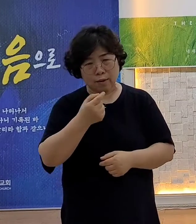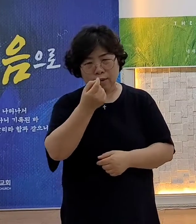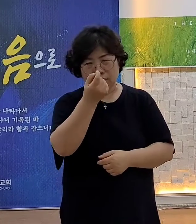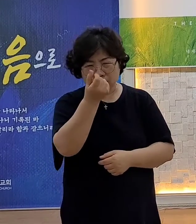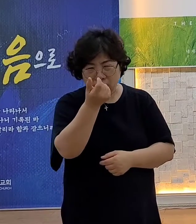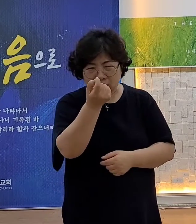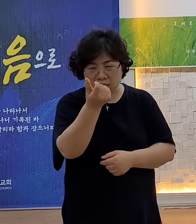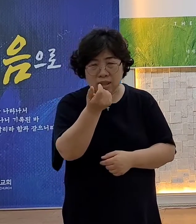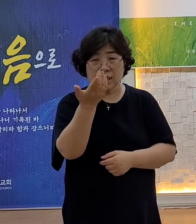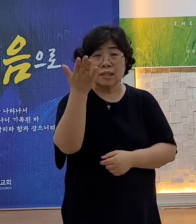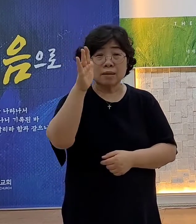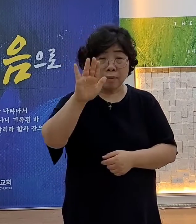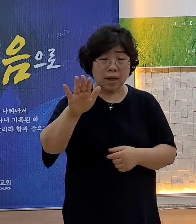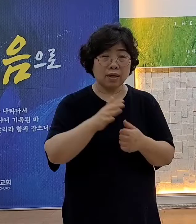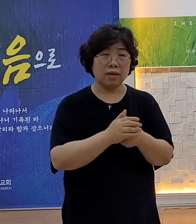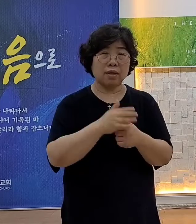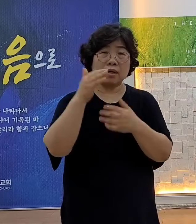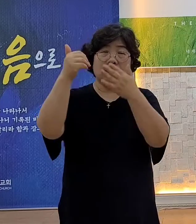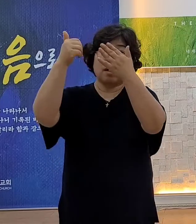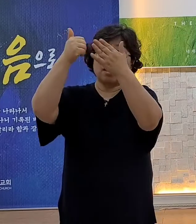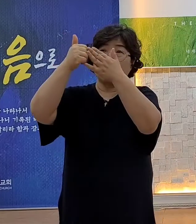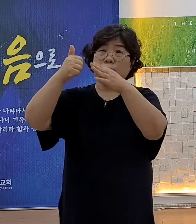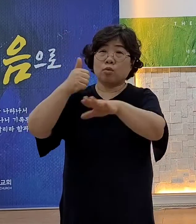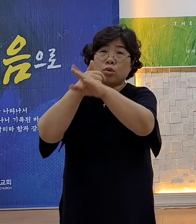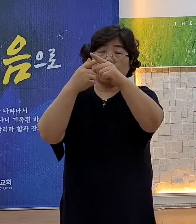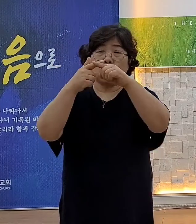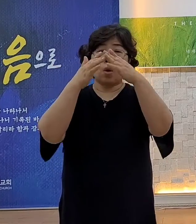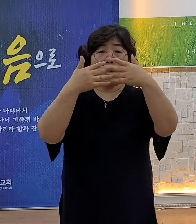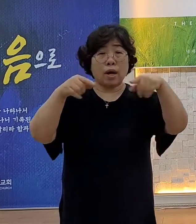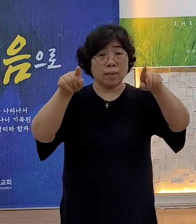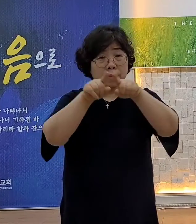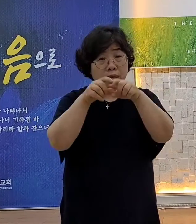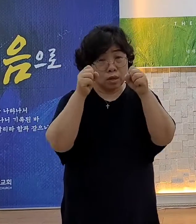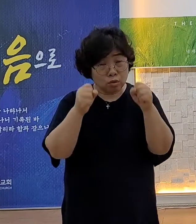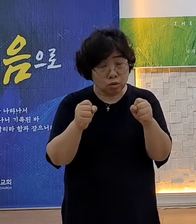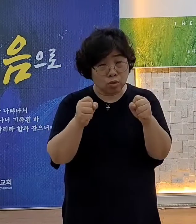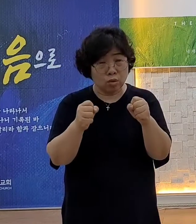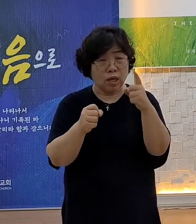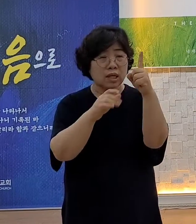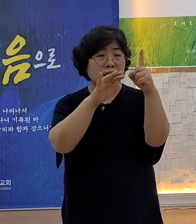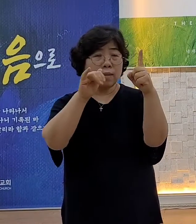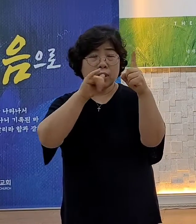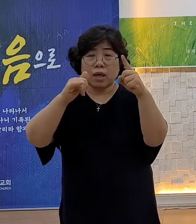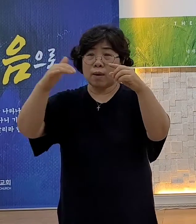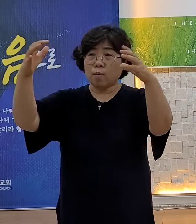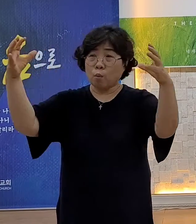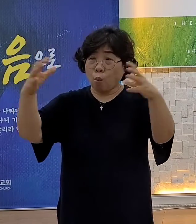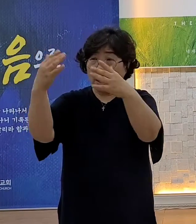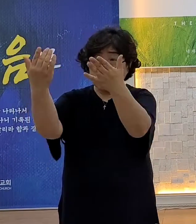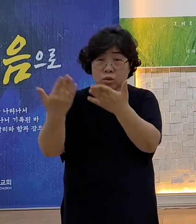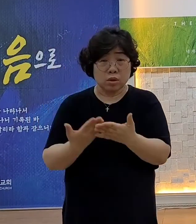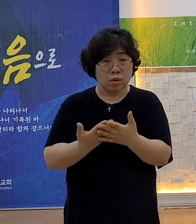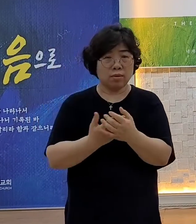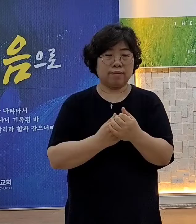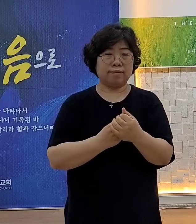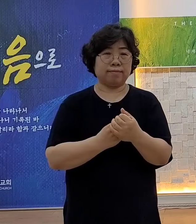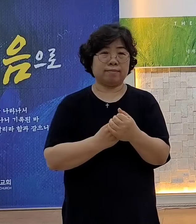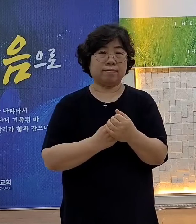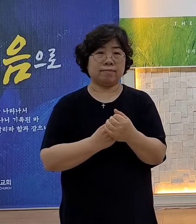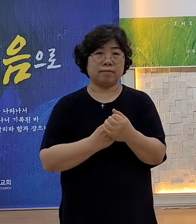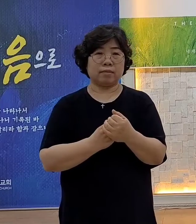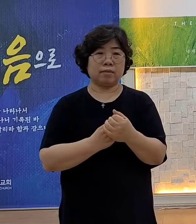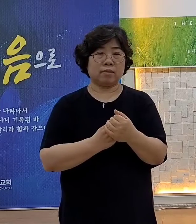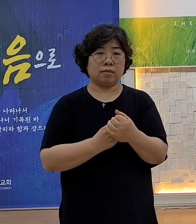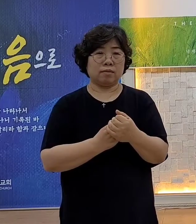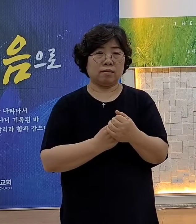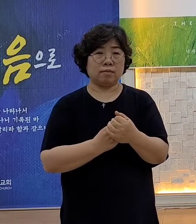작지만 그래도 하나님께서 우리 공동체에 함께 해주시고 우리를 한 사람 한 사람 불러 모아 주셔서 이렇게